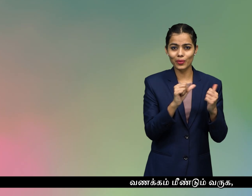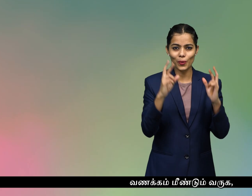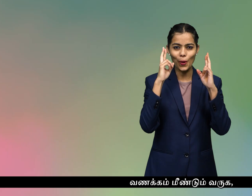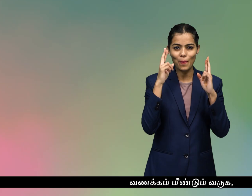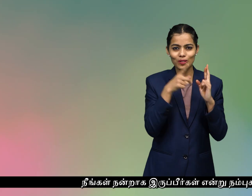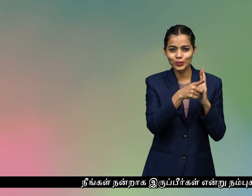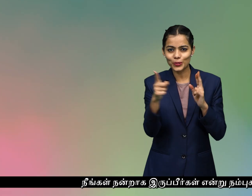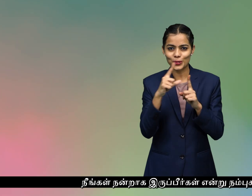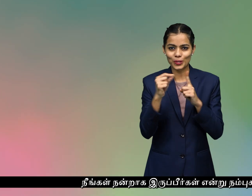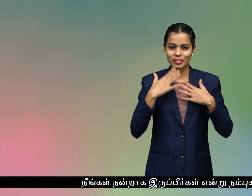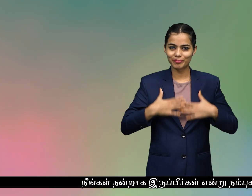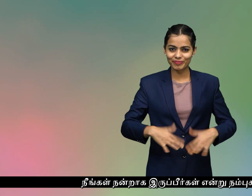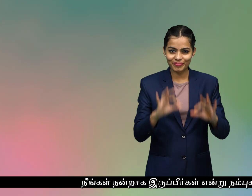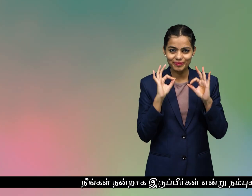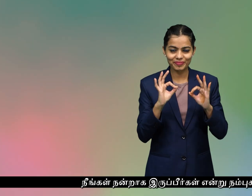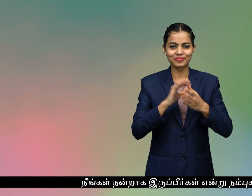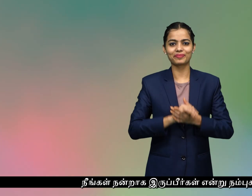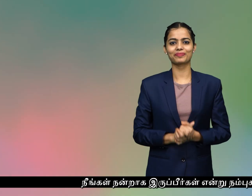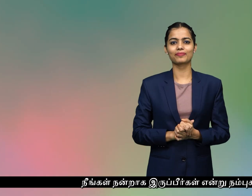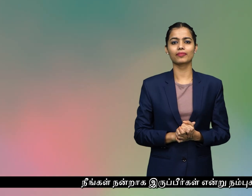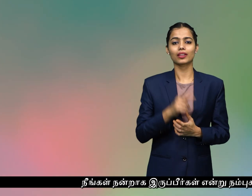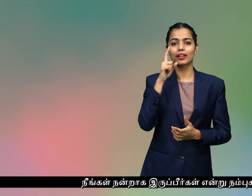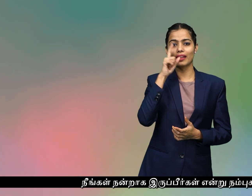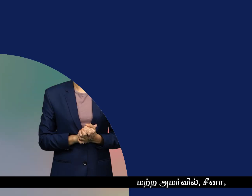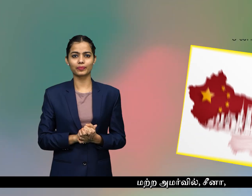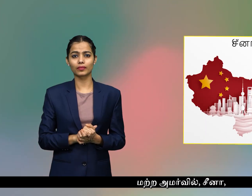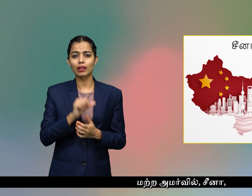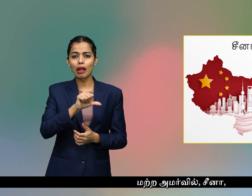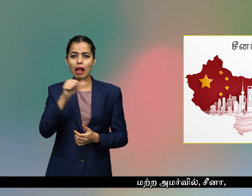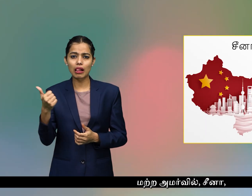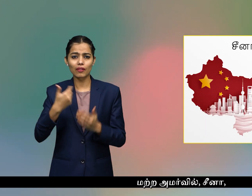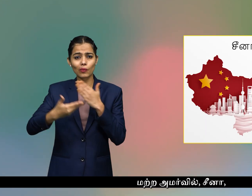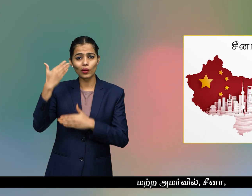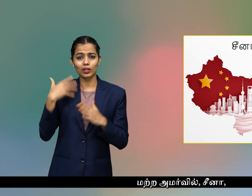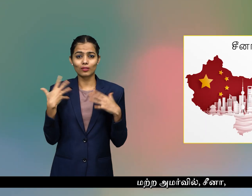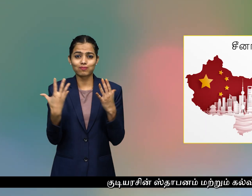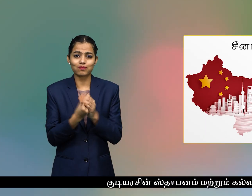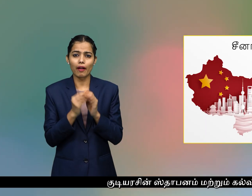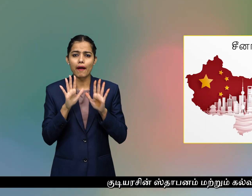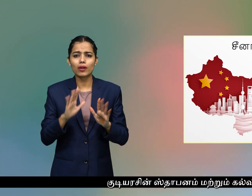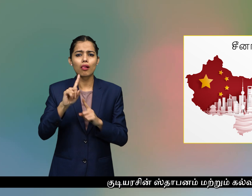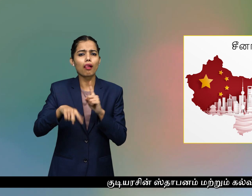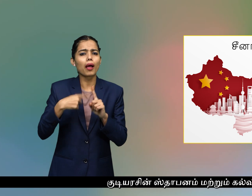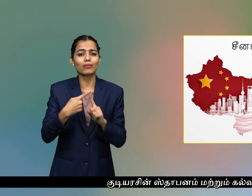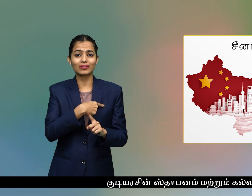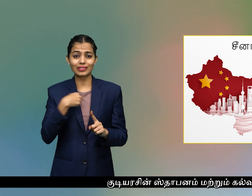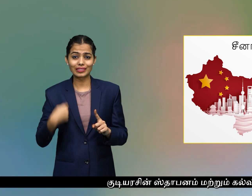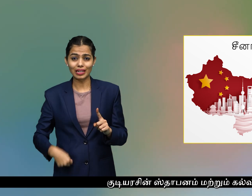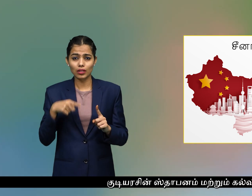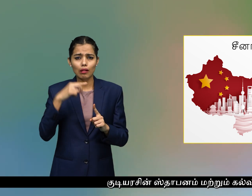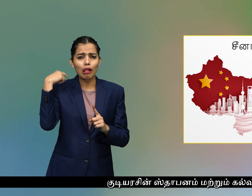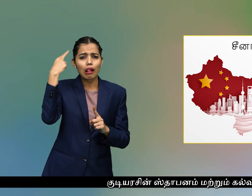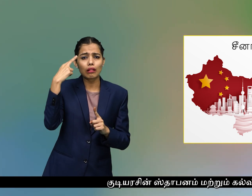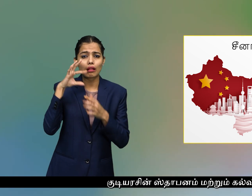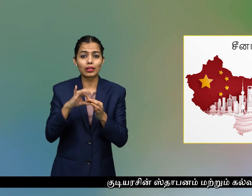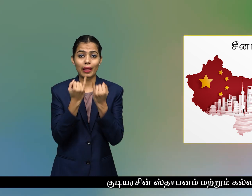மாணவ செல்வங்களே, நீங்கள் நலமோடு இருக்கிறீர்கள் என்று நம்புகிறோம். மற்ற அமர்வில் சீனா குடியரசின் ஸ்தாபனம்